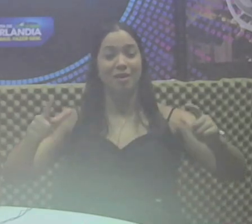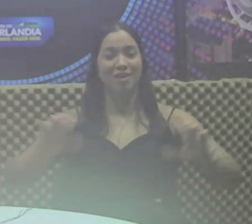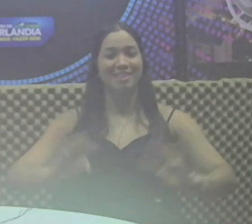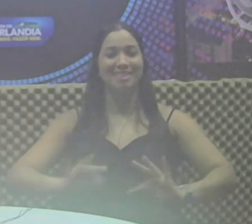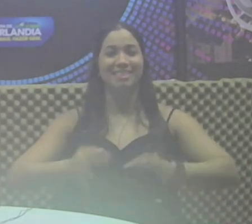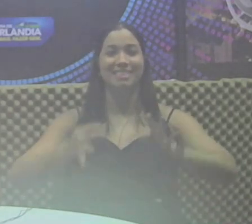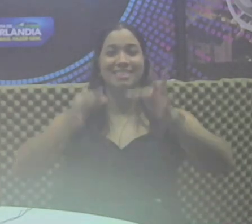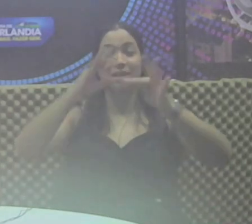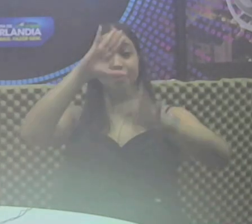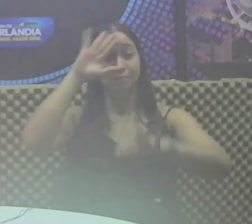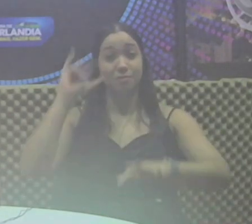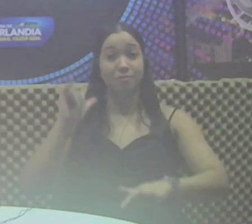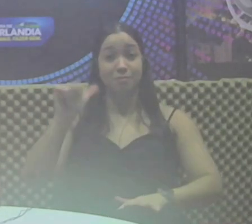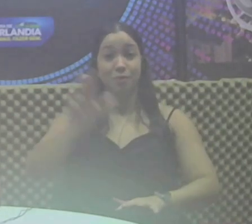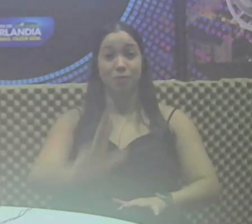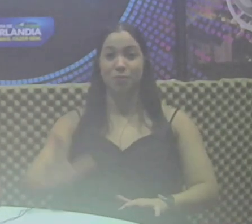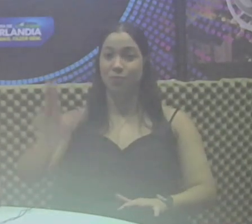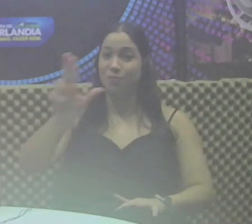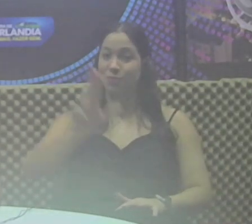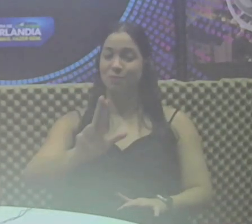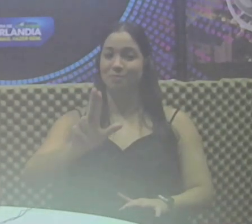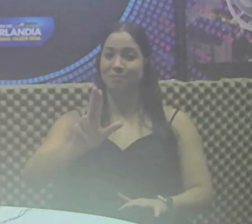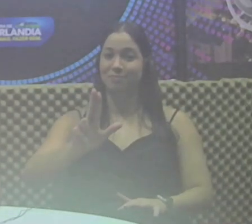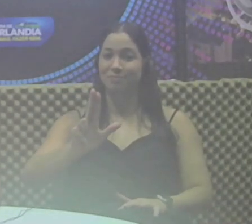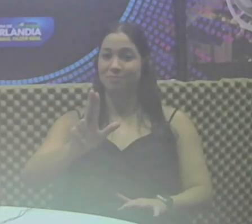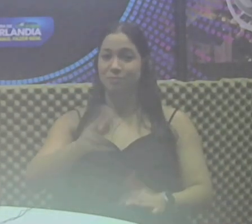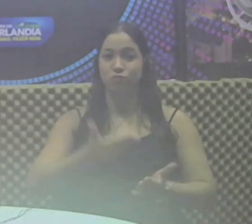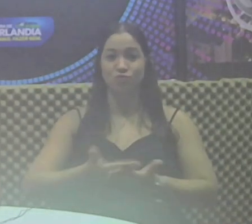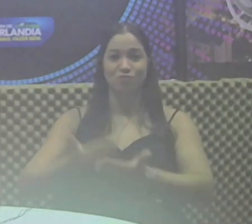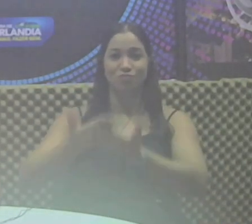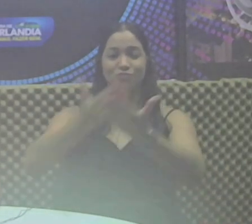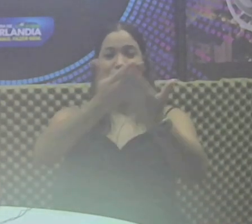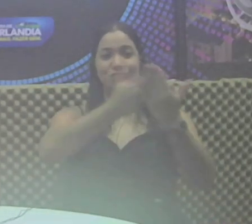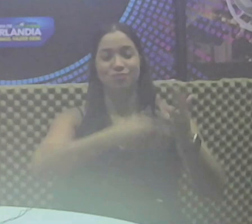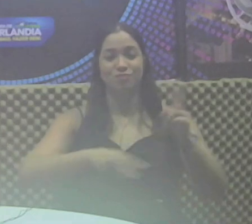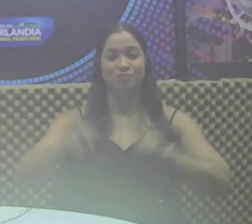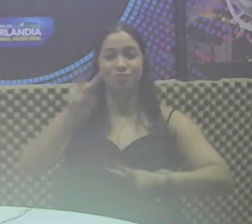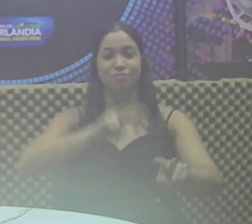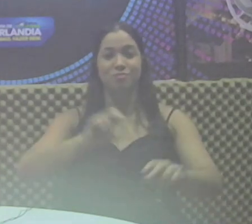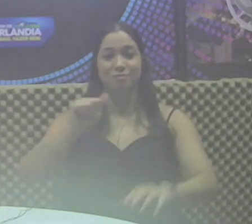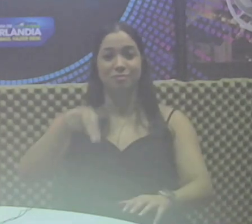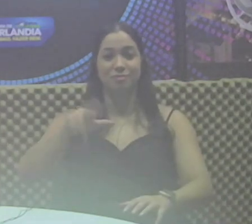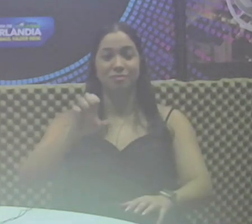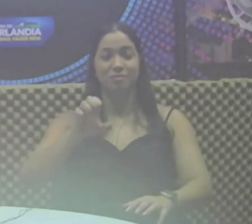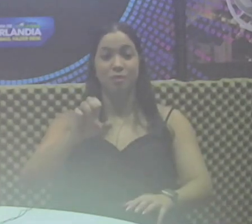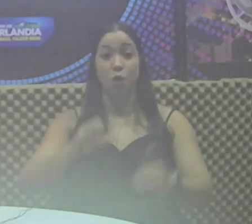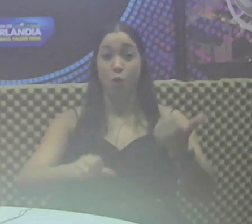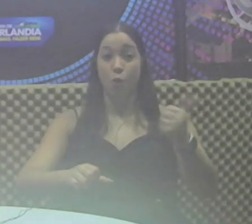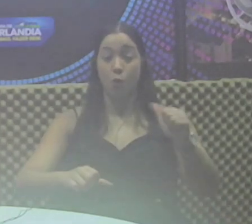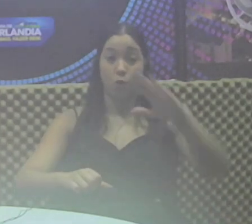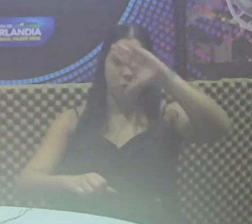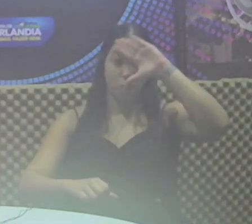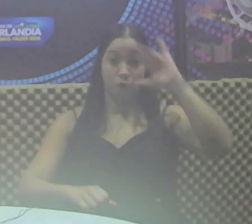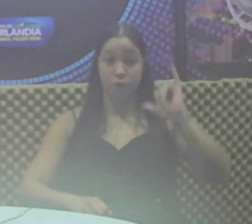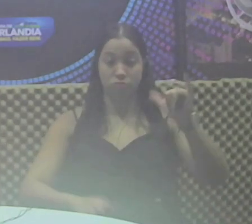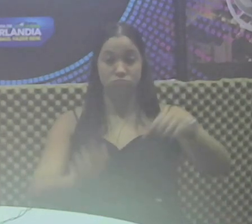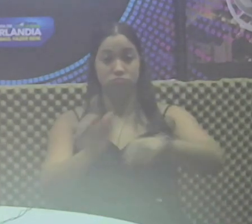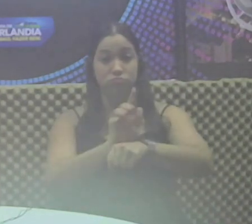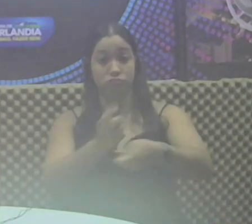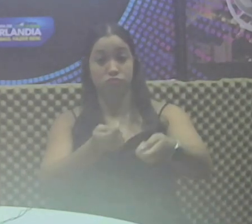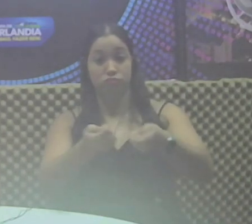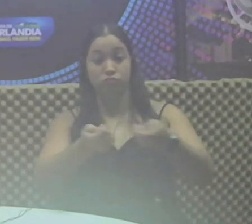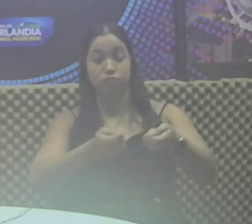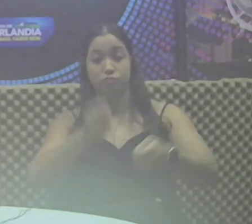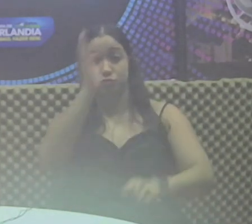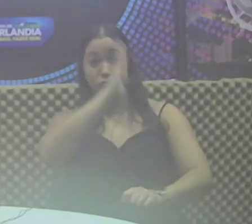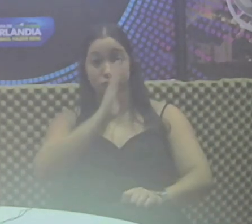modernização para o aeroporto de Uberlândia. Conforme estudo viabilizado pela Aena, do bloco de 11 aeroportos sob sua gestão no país,